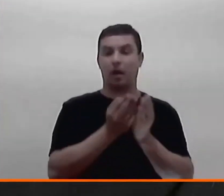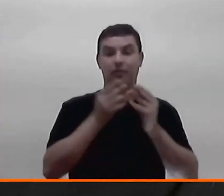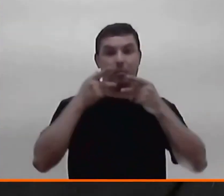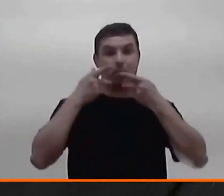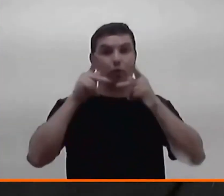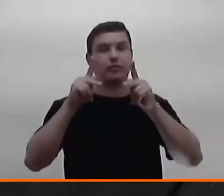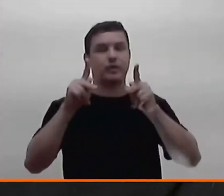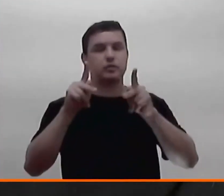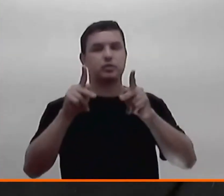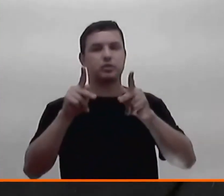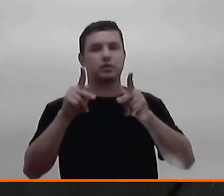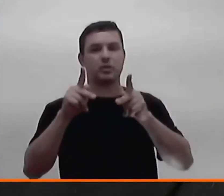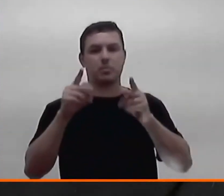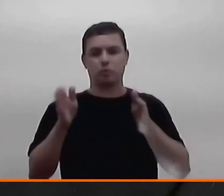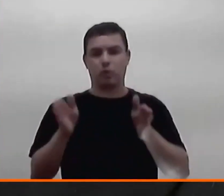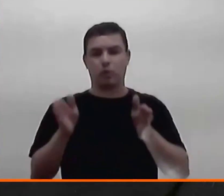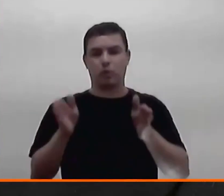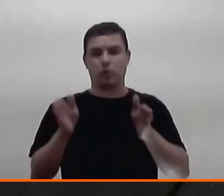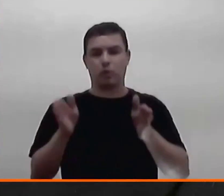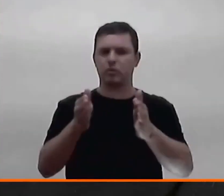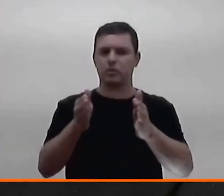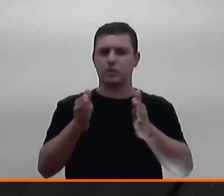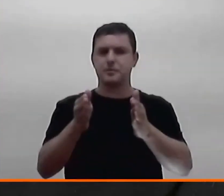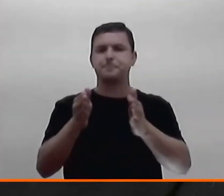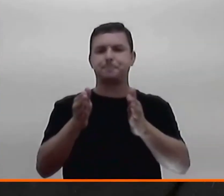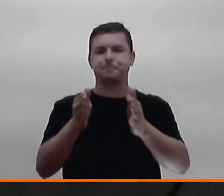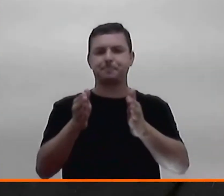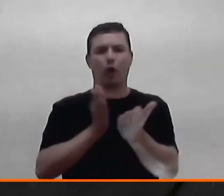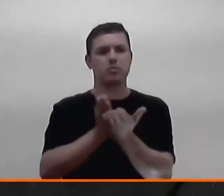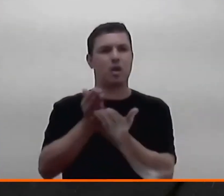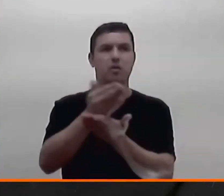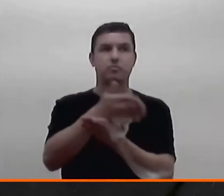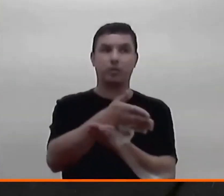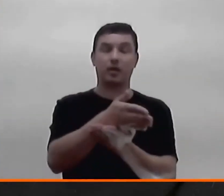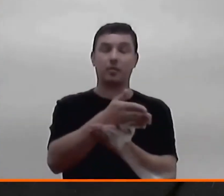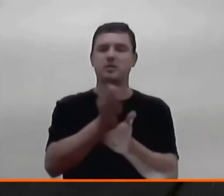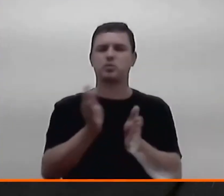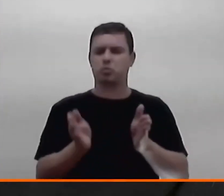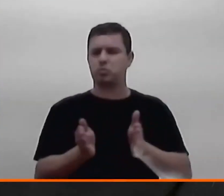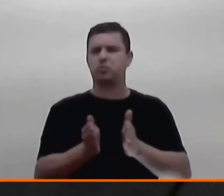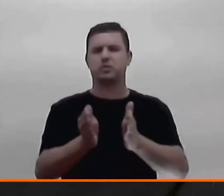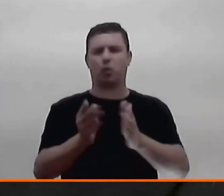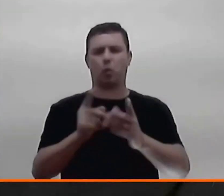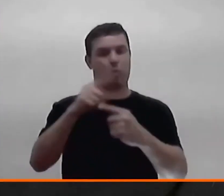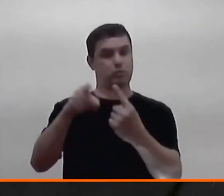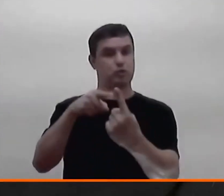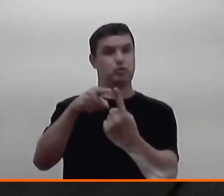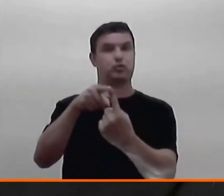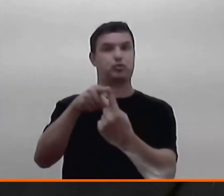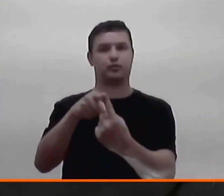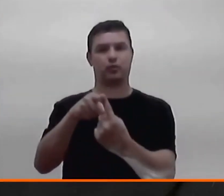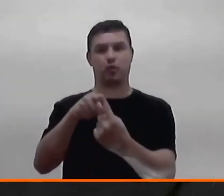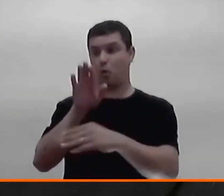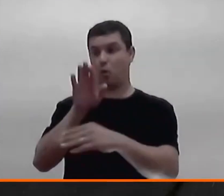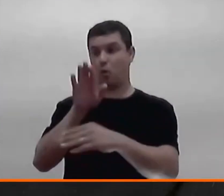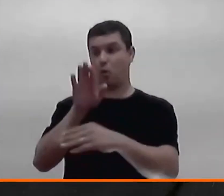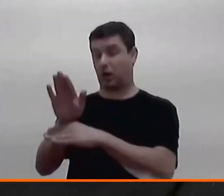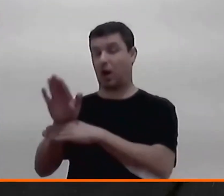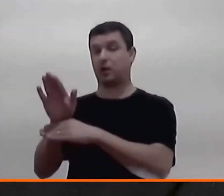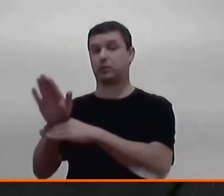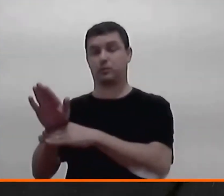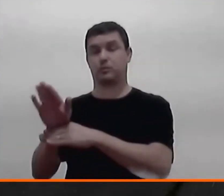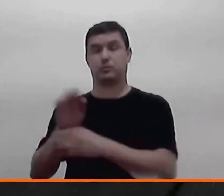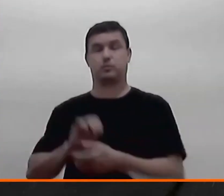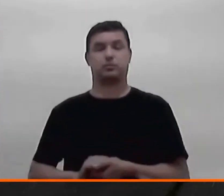dá direção, nos dá também o cuidado, também nos